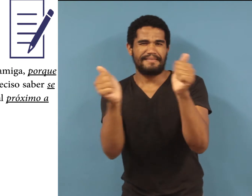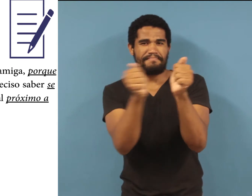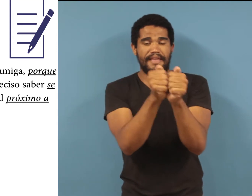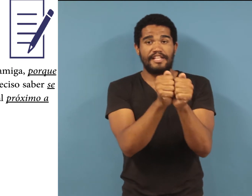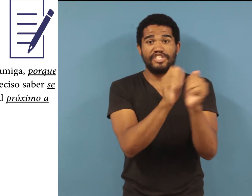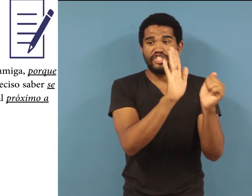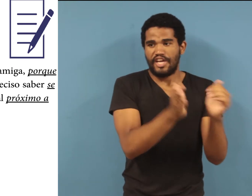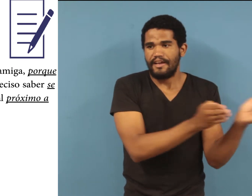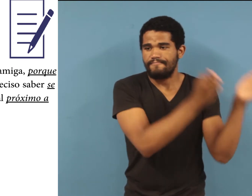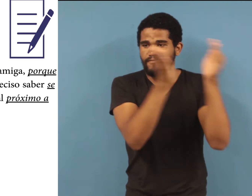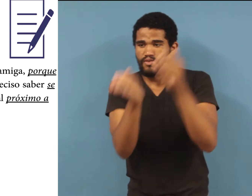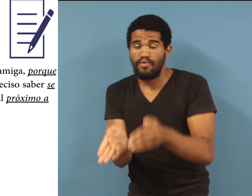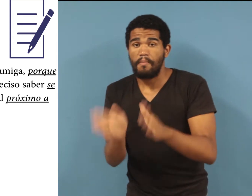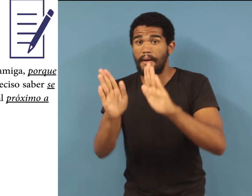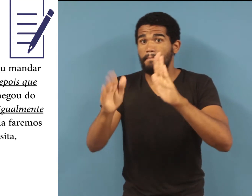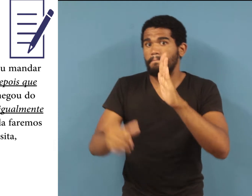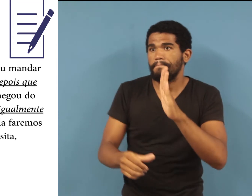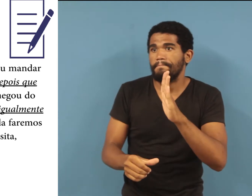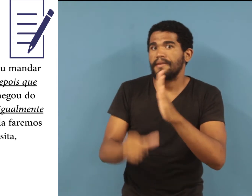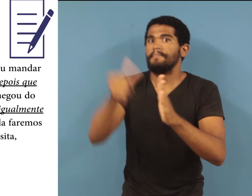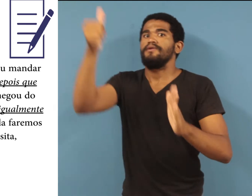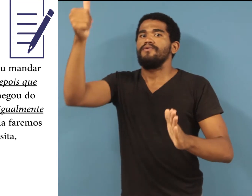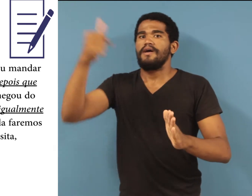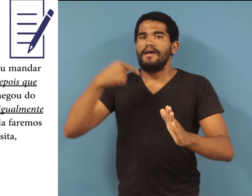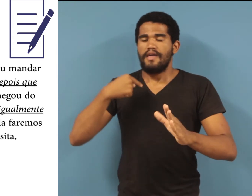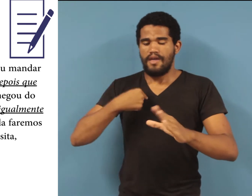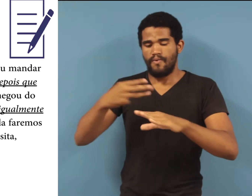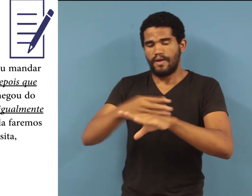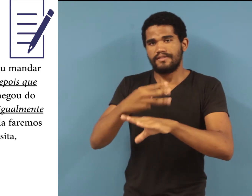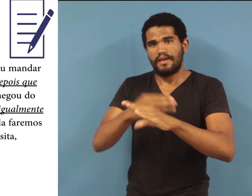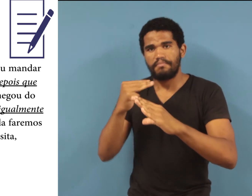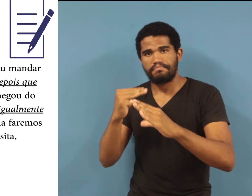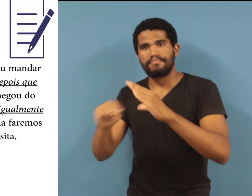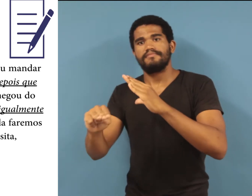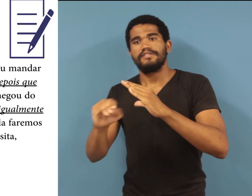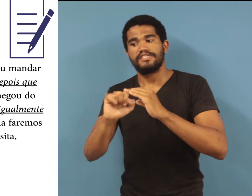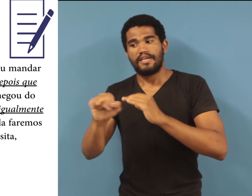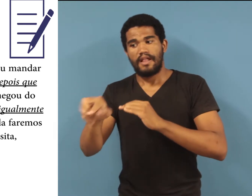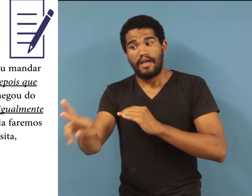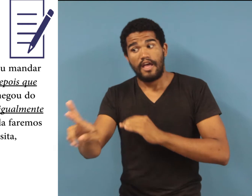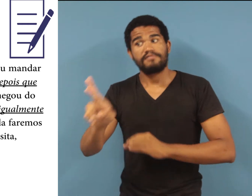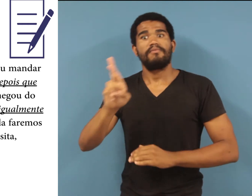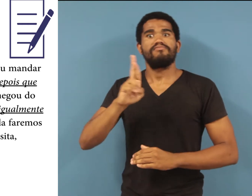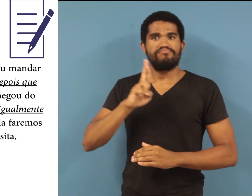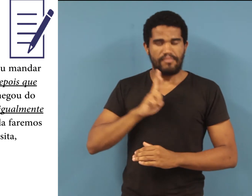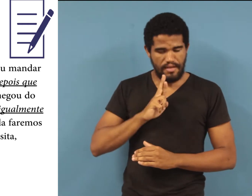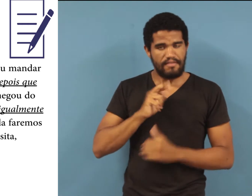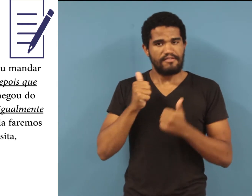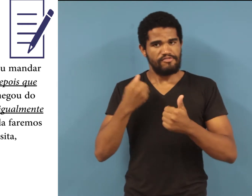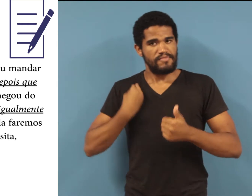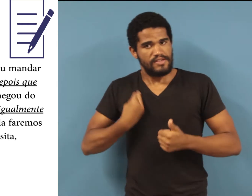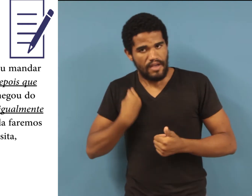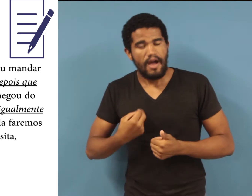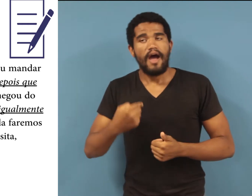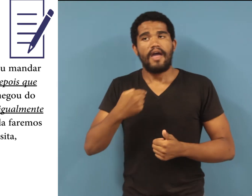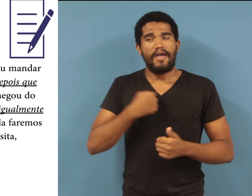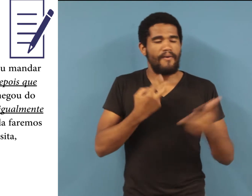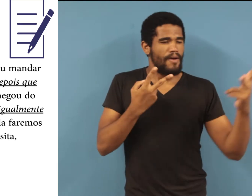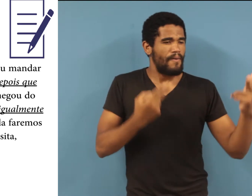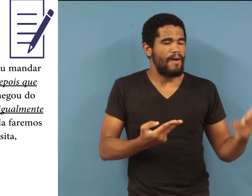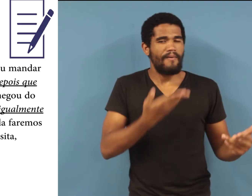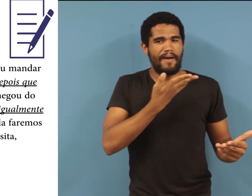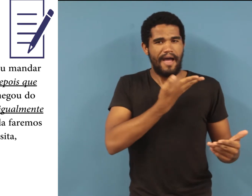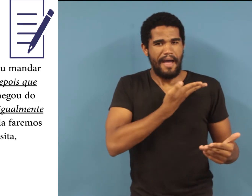primeiro lugar, vou mandar um WhatsApp, logo depois que ela responder que chegou do hospital em casa. Eu, igualmente